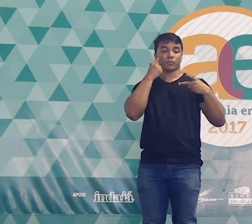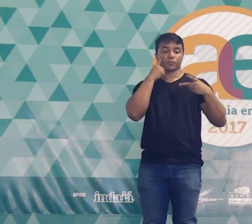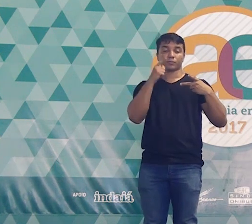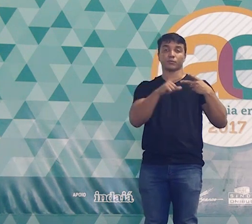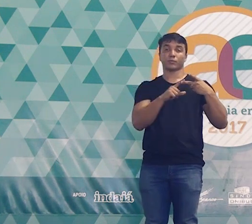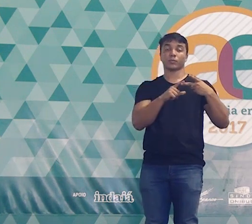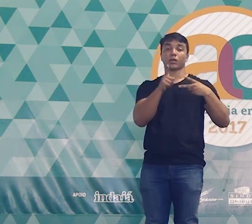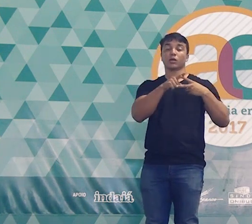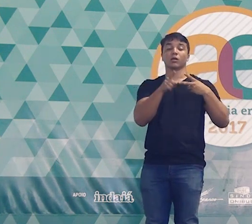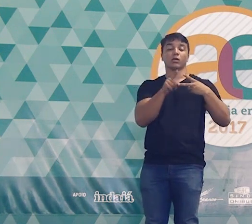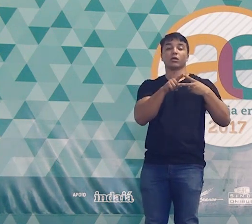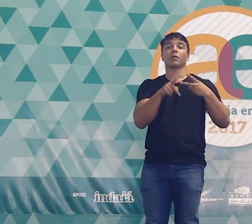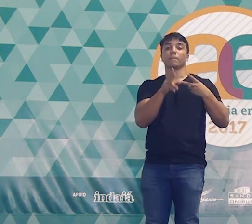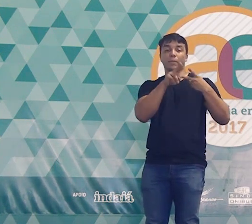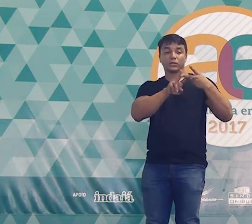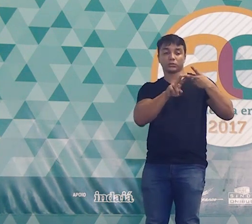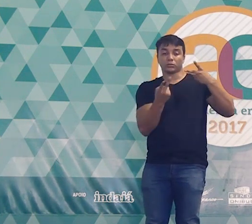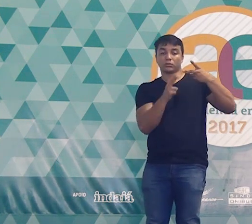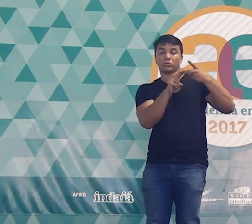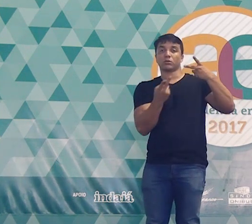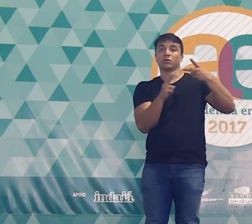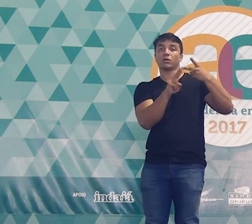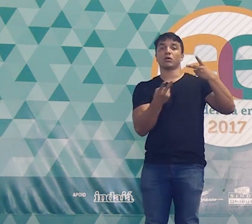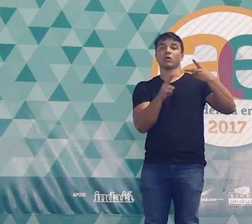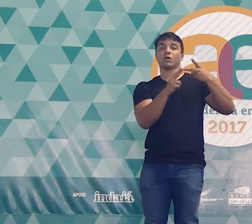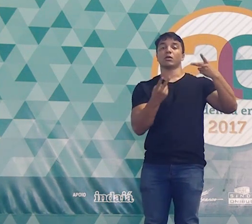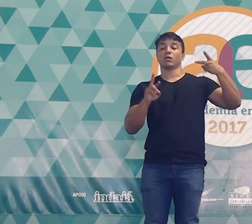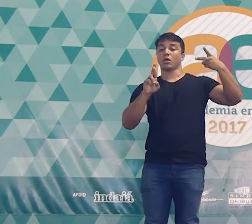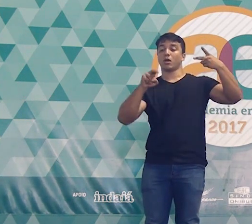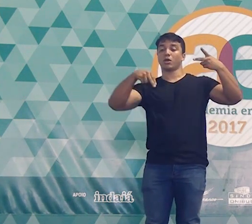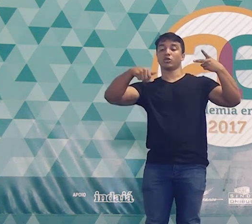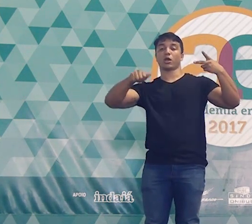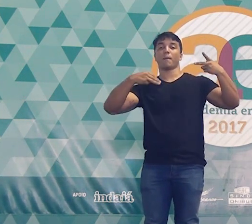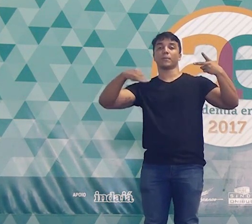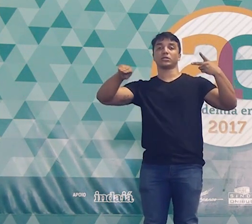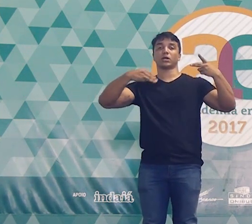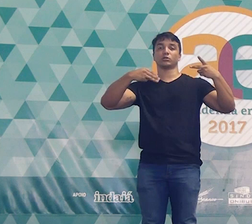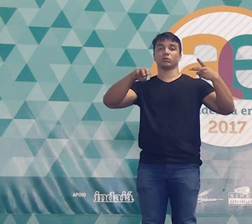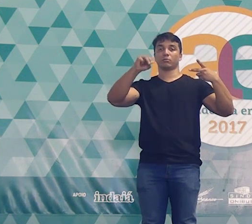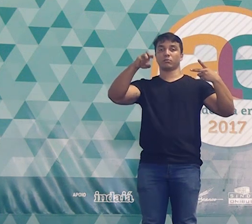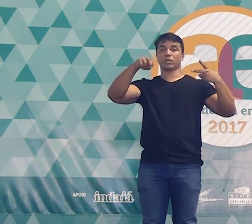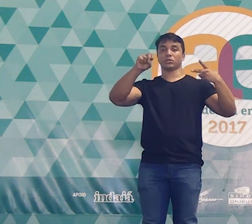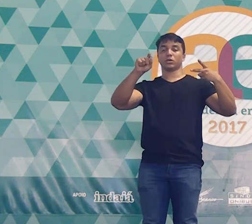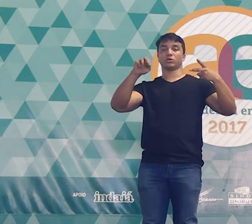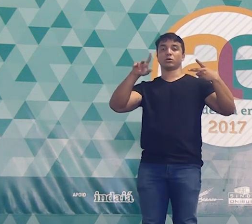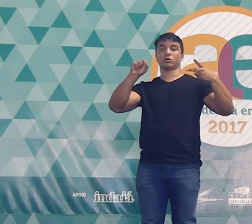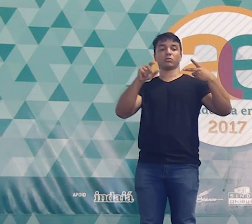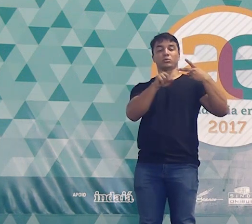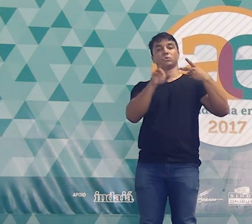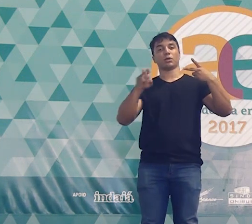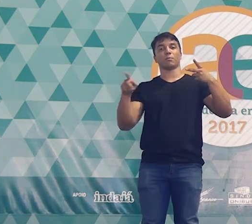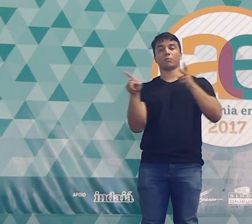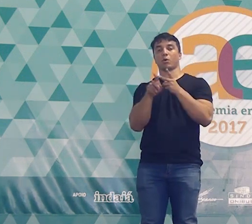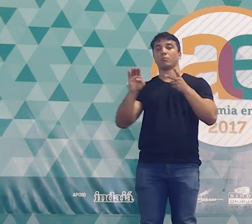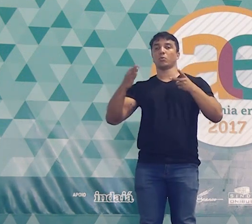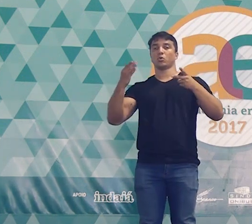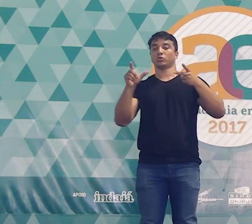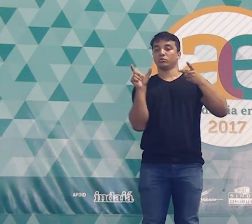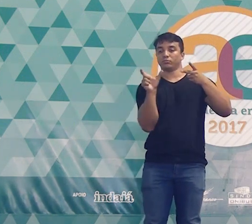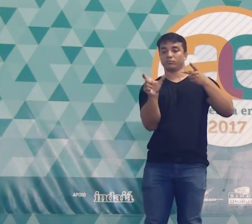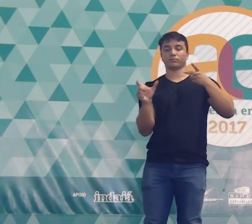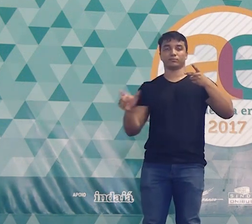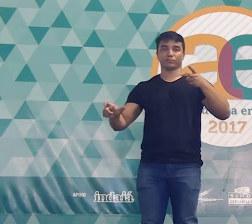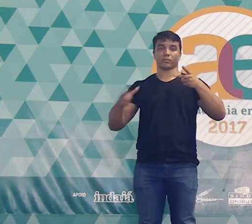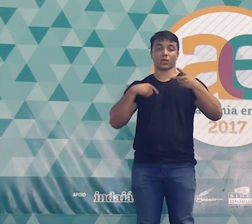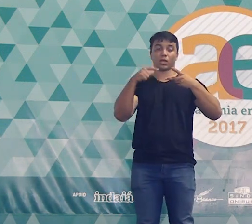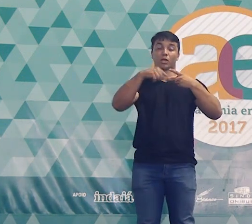responsável pela tradução de uma molécula chamada RNA mensageiro, que é um outro assunto da biologia, tá? Então,